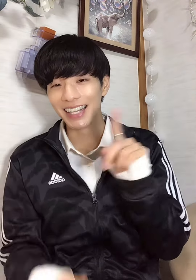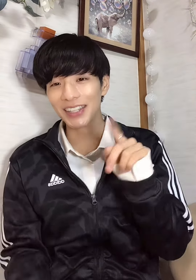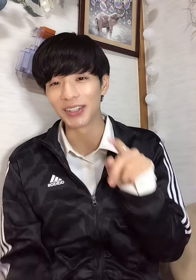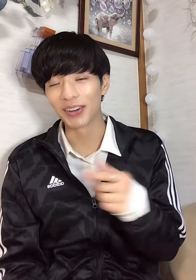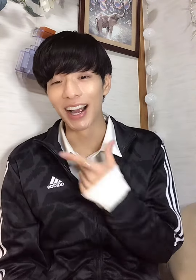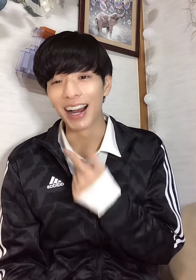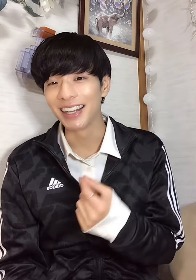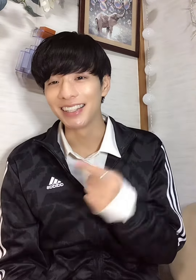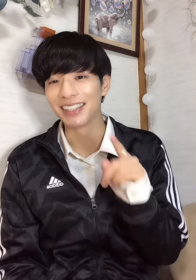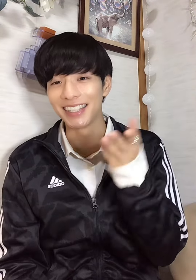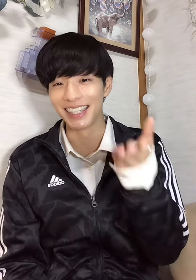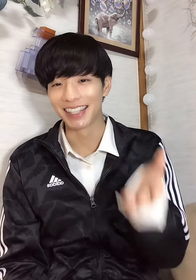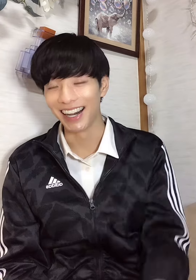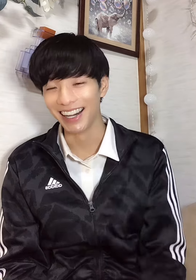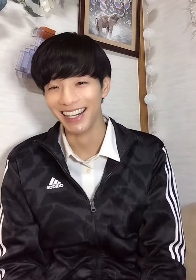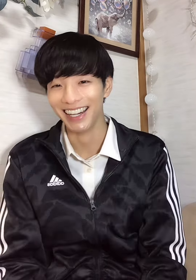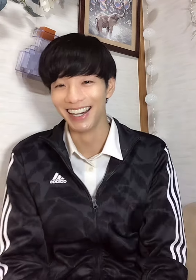何の動画が好きですか？